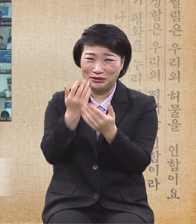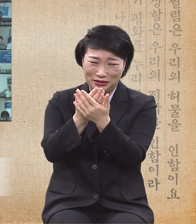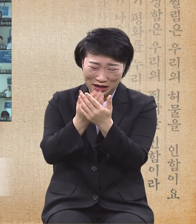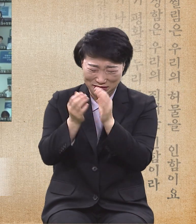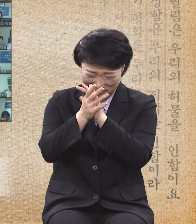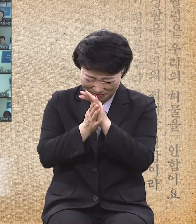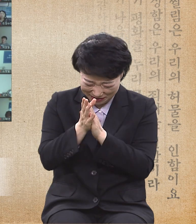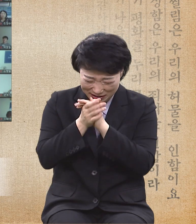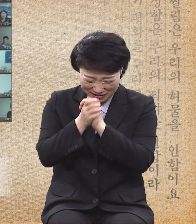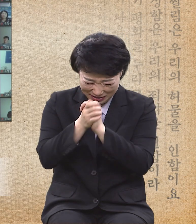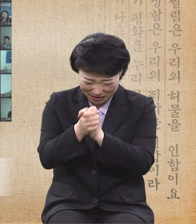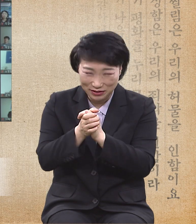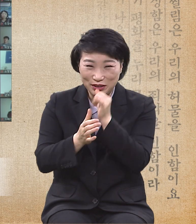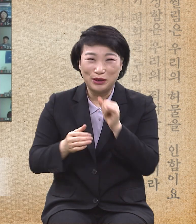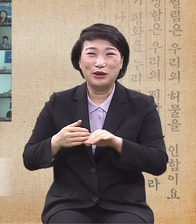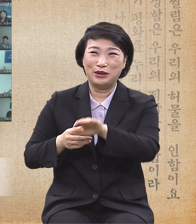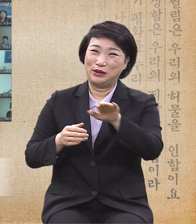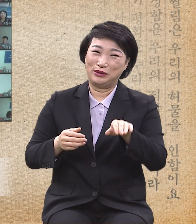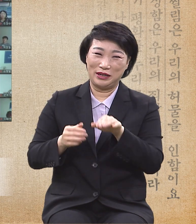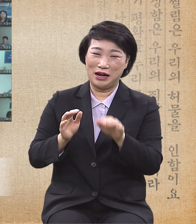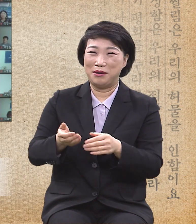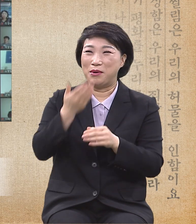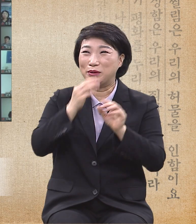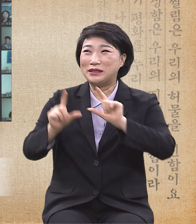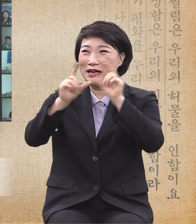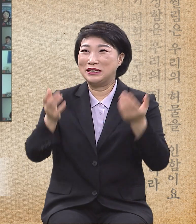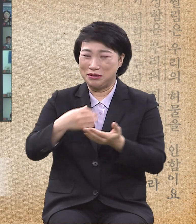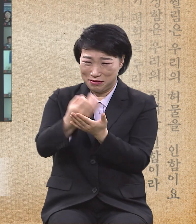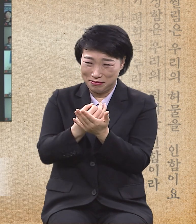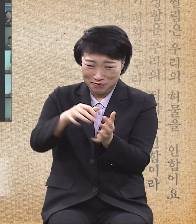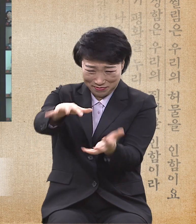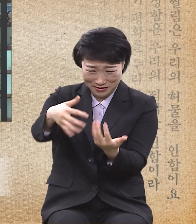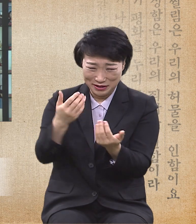우리가 먹고 사는데 지장으로 돈벌이 잘 되게 해주세요.